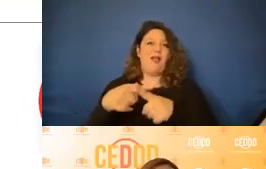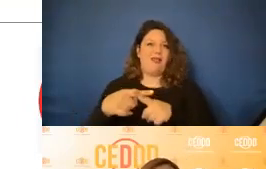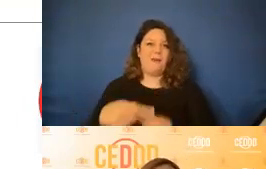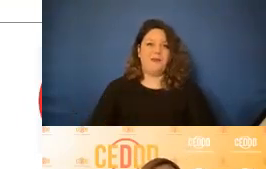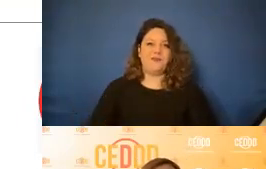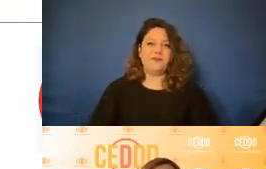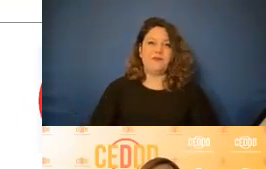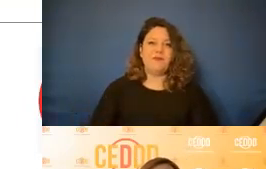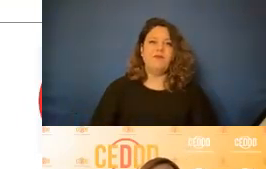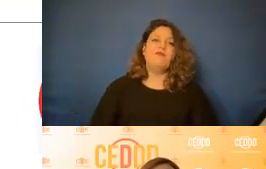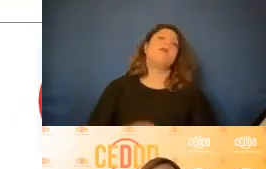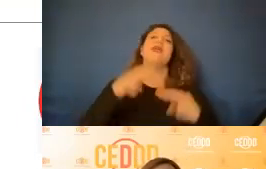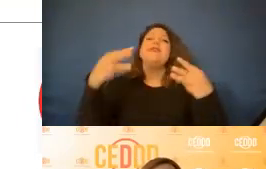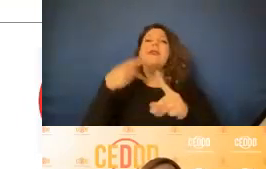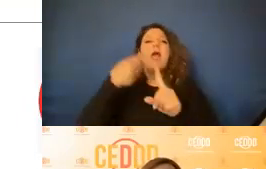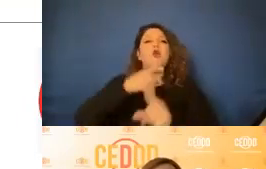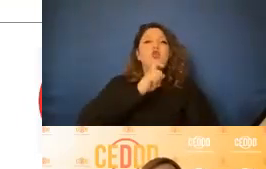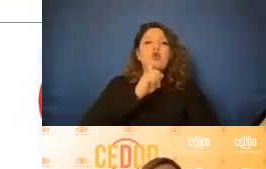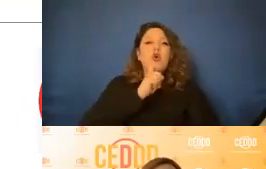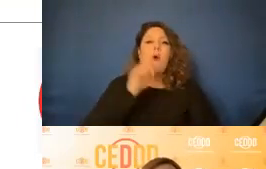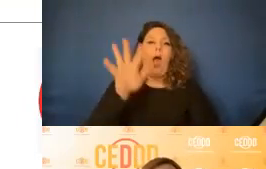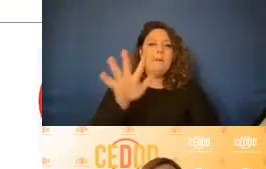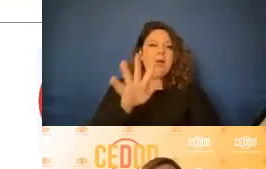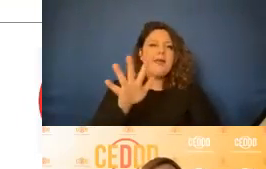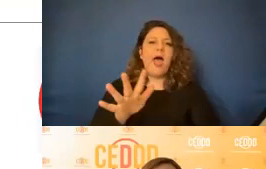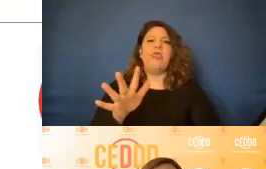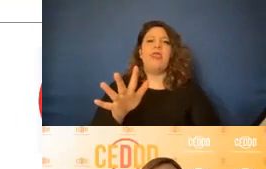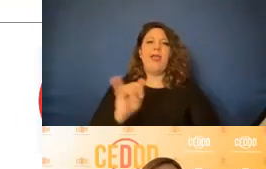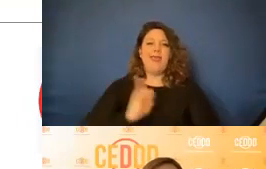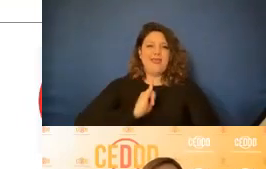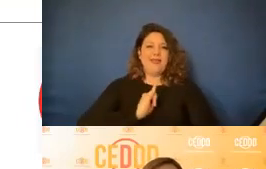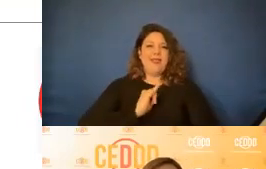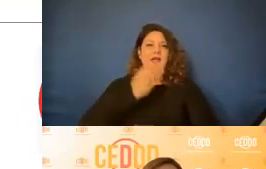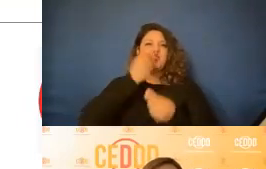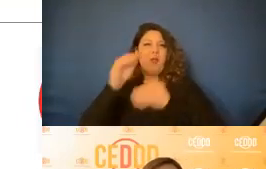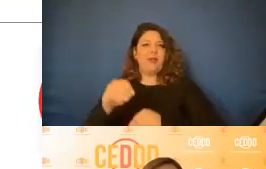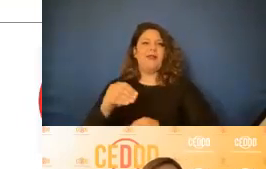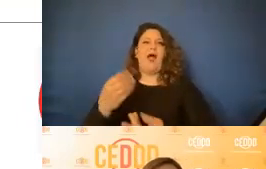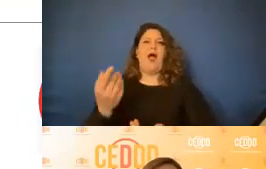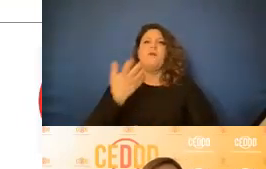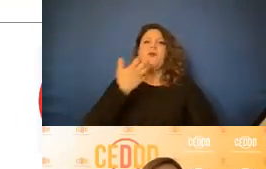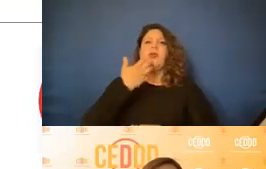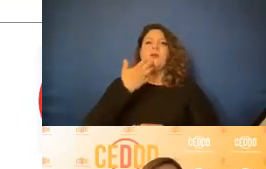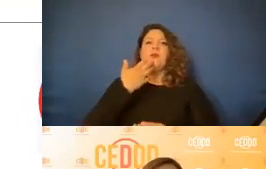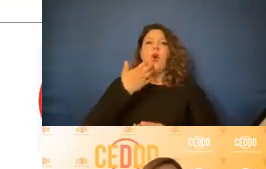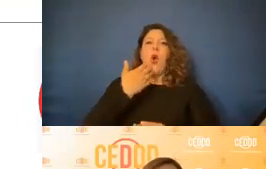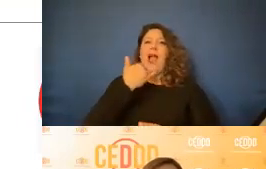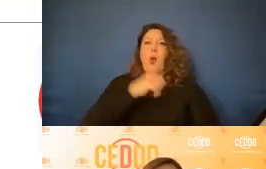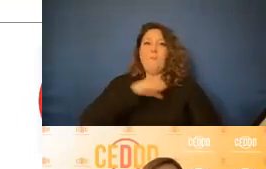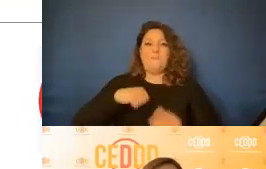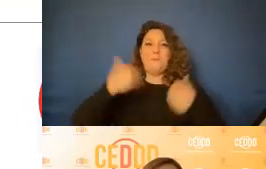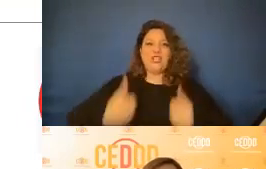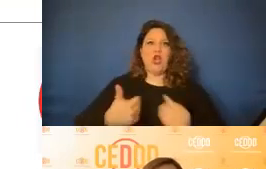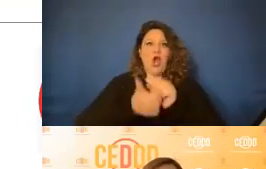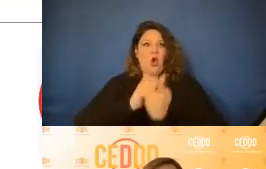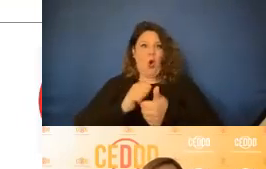de mensajes ofensivos, amenazas, suplantación de identidad, piratear cuentas personales, difusión de información, retoque